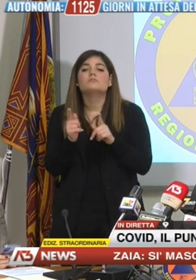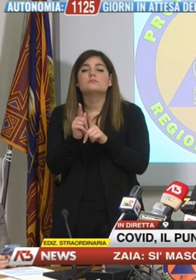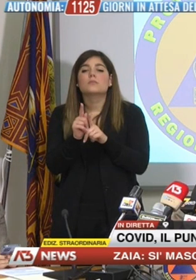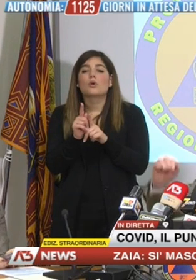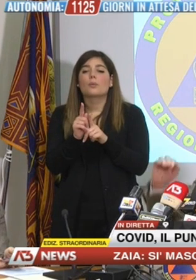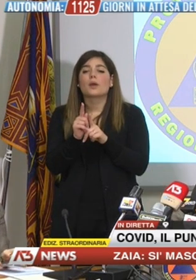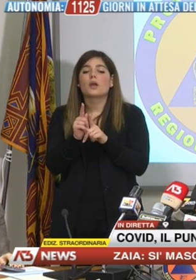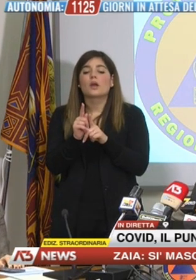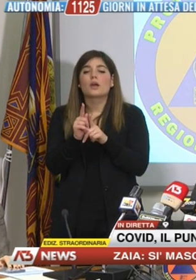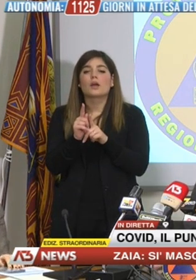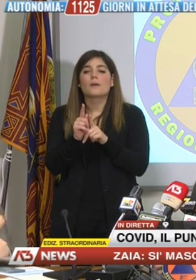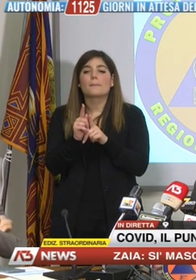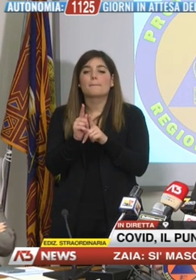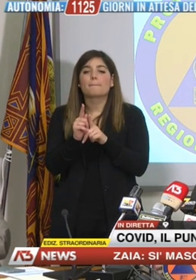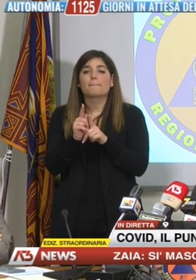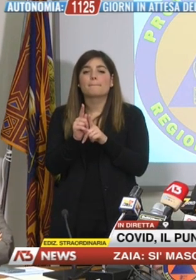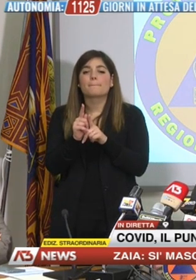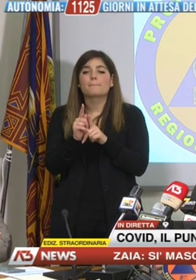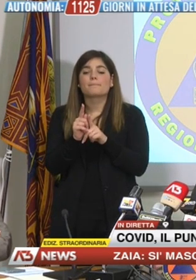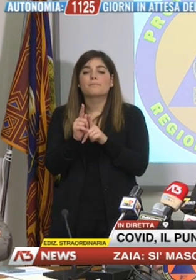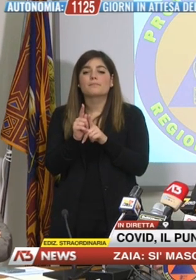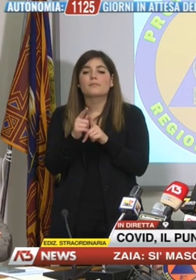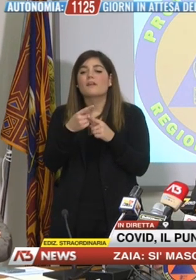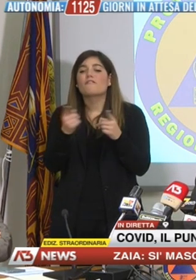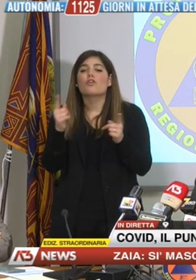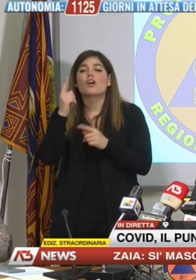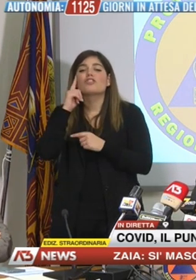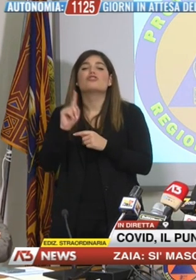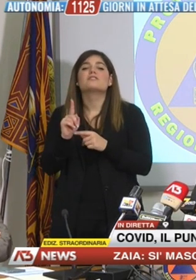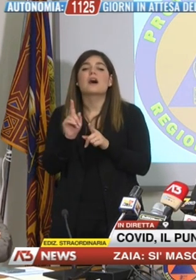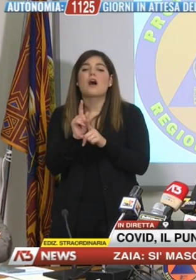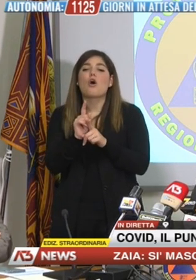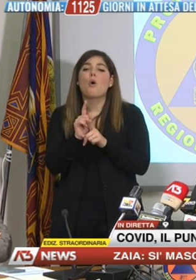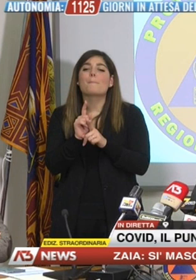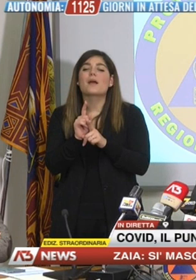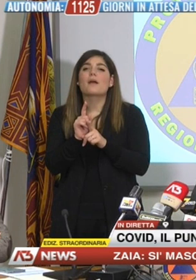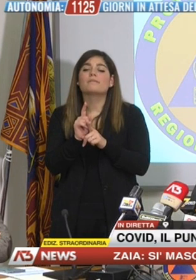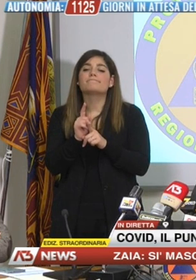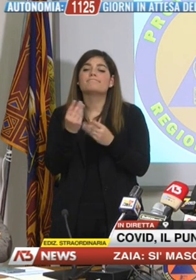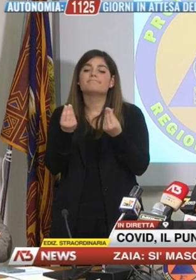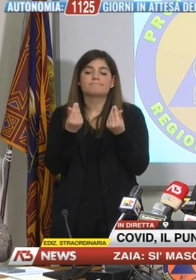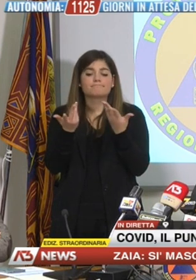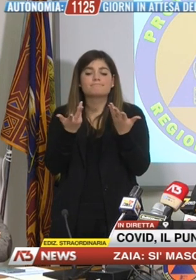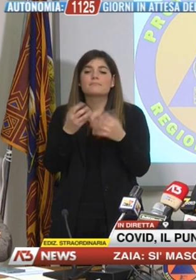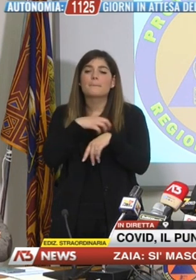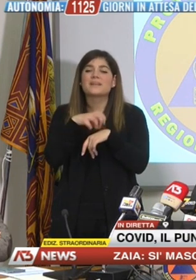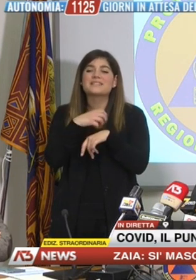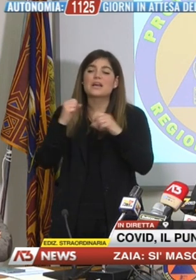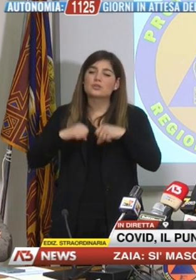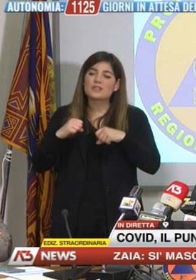l'uovo, farlo stare in piedi, puff, ha fatto, l'ha messo in piedi. Cioè, quindi è fondamentale che la sanità pubblica, il Ministero della